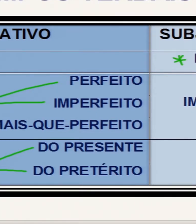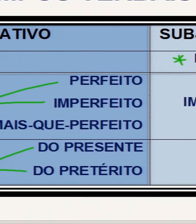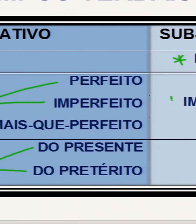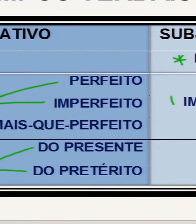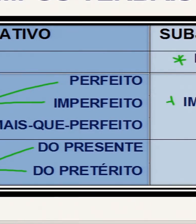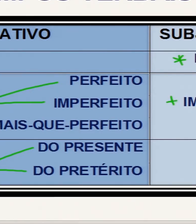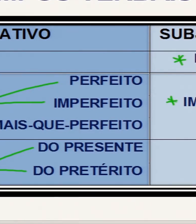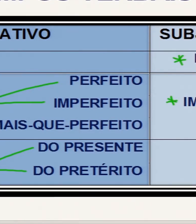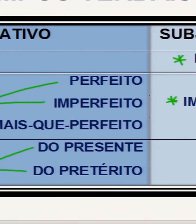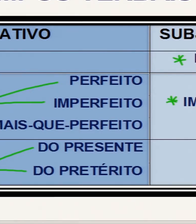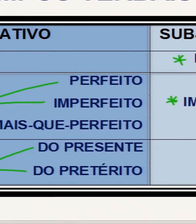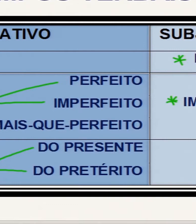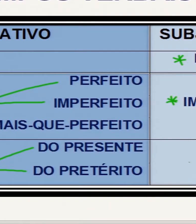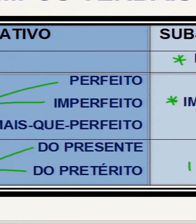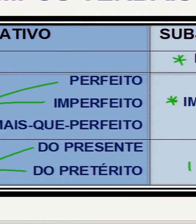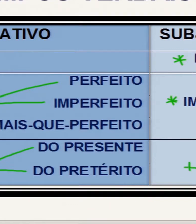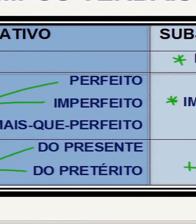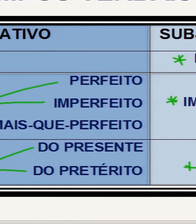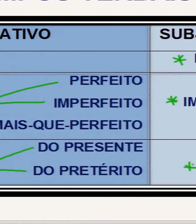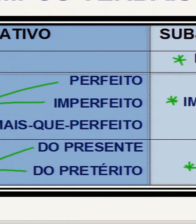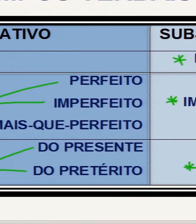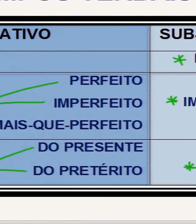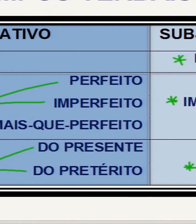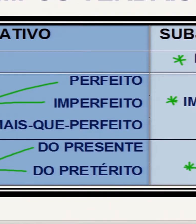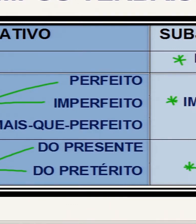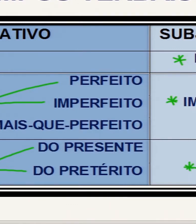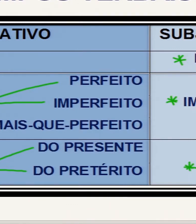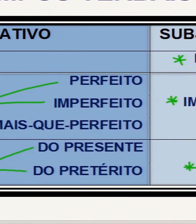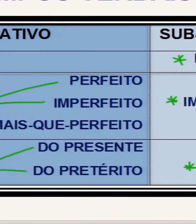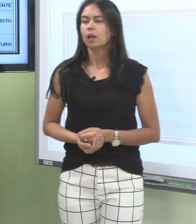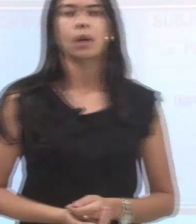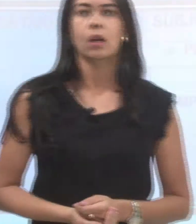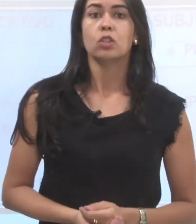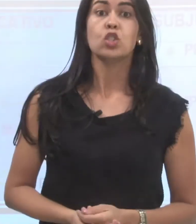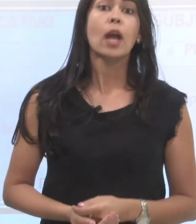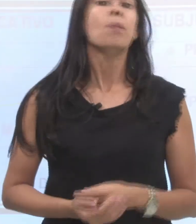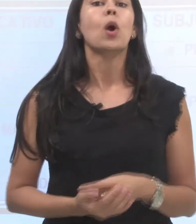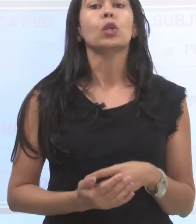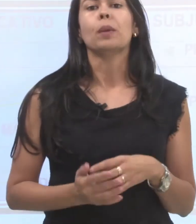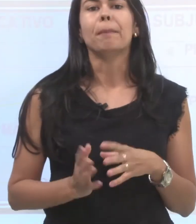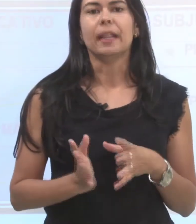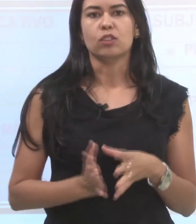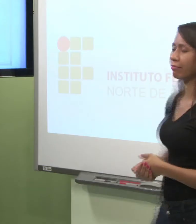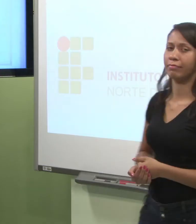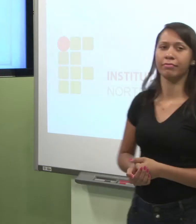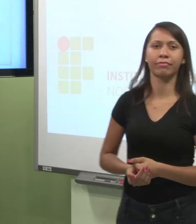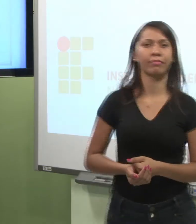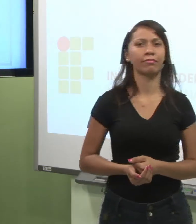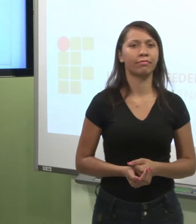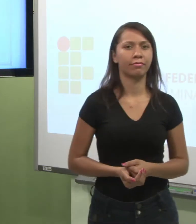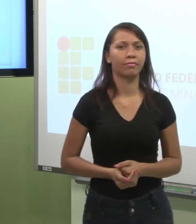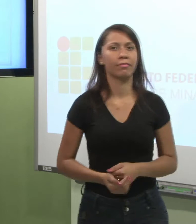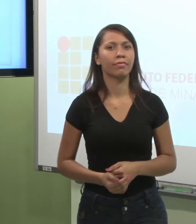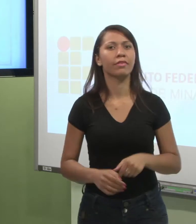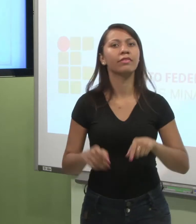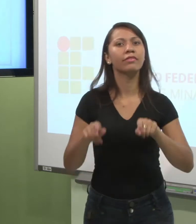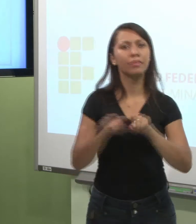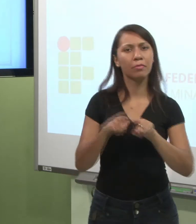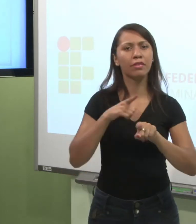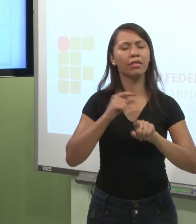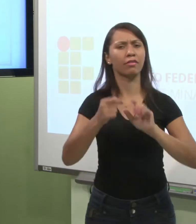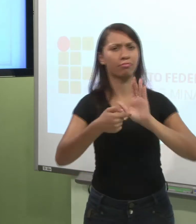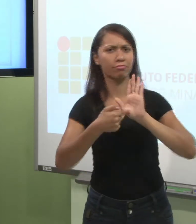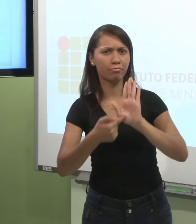imperfeito e futuro do subjuntivo. Já o modo imperativo, que exprime